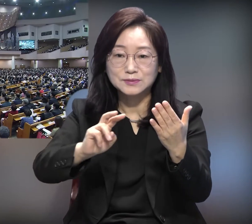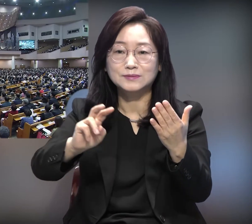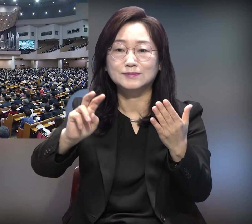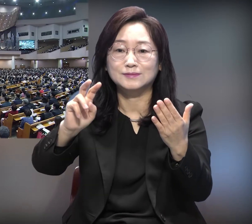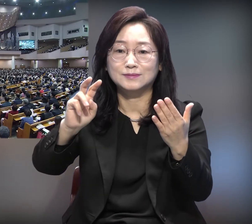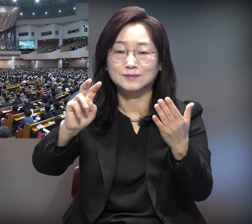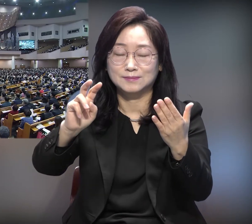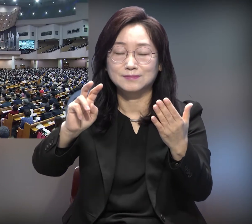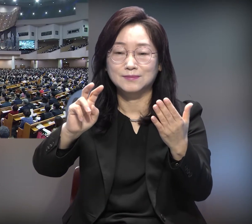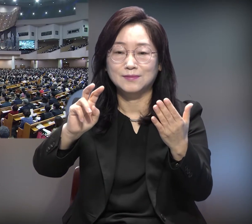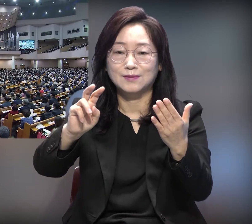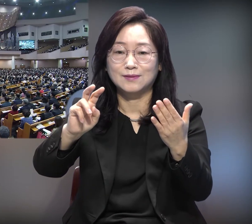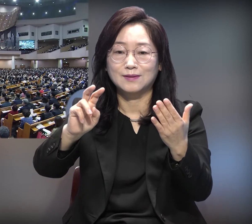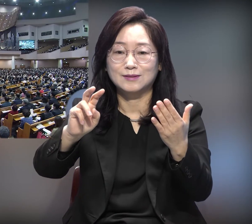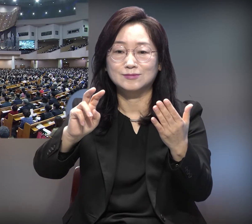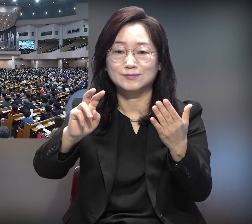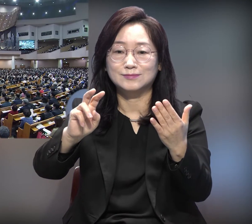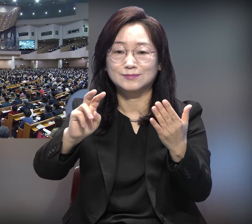각